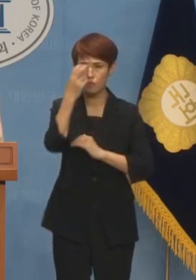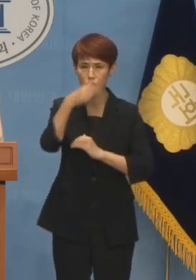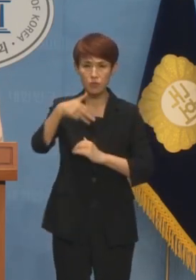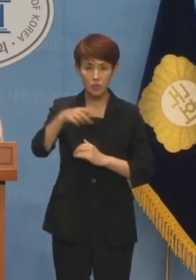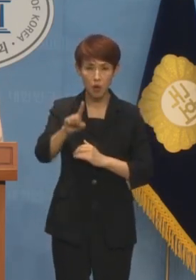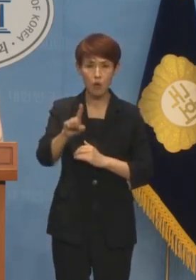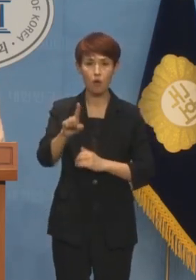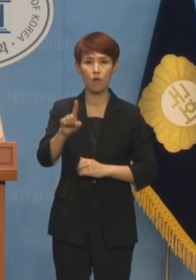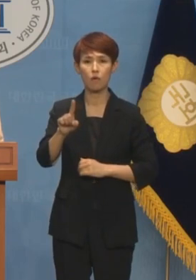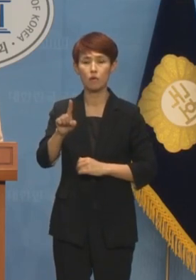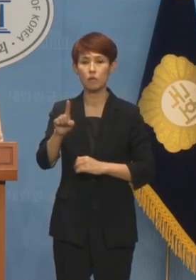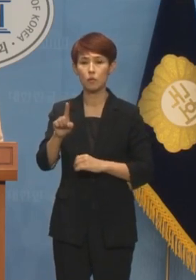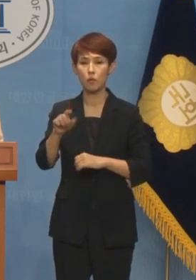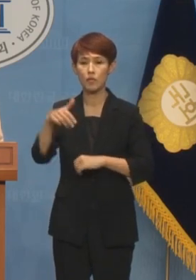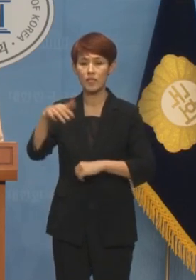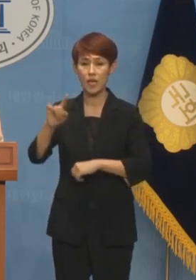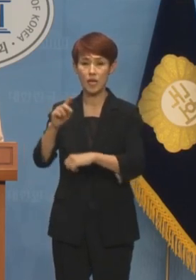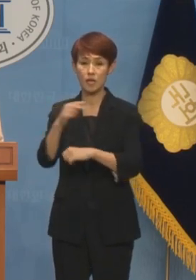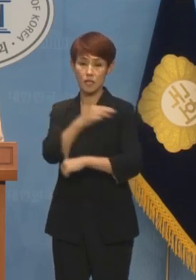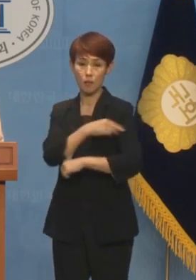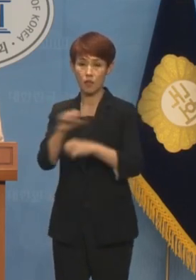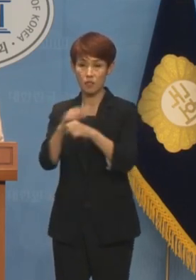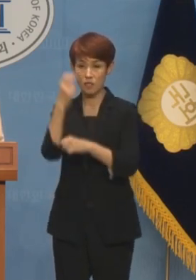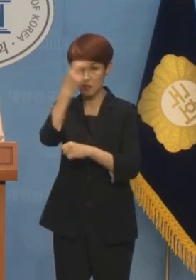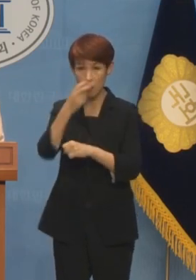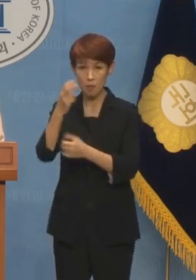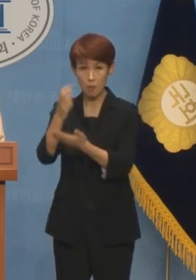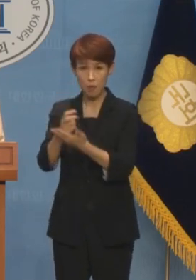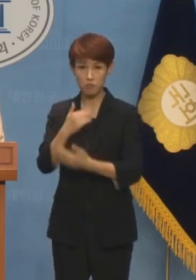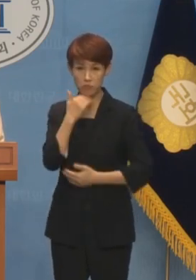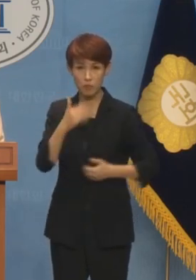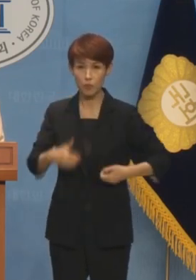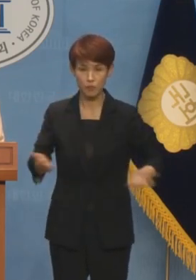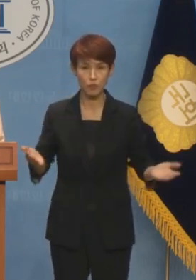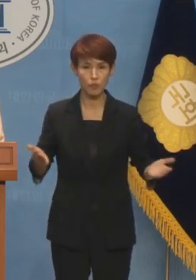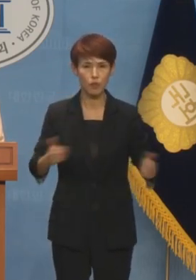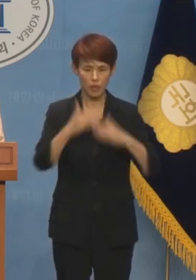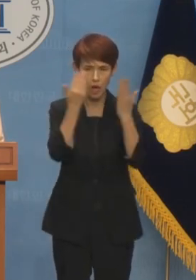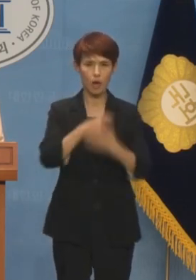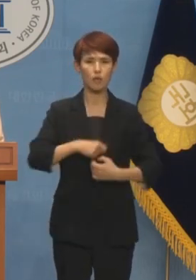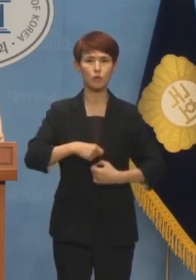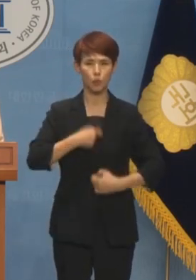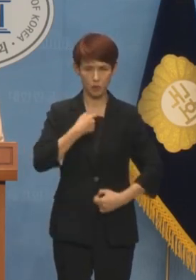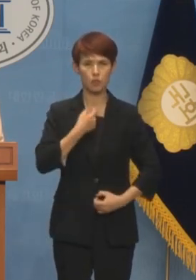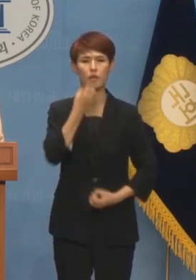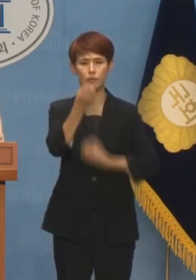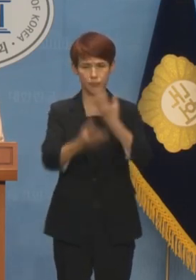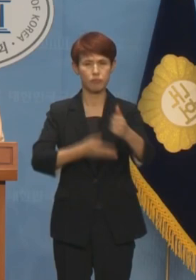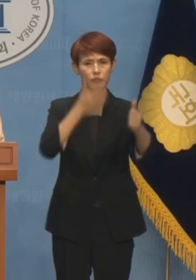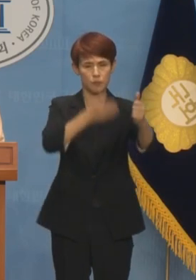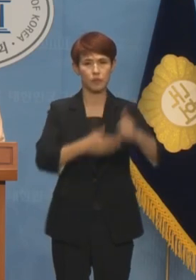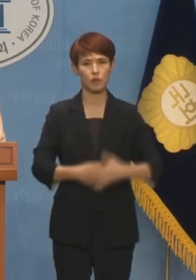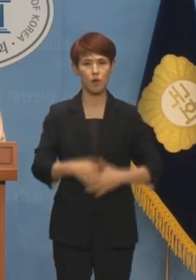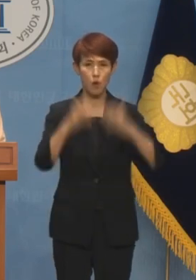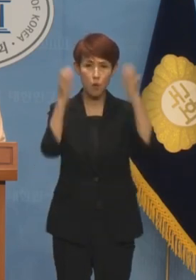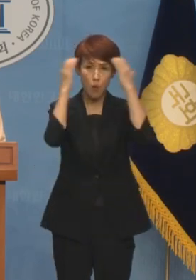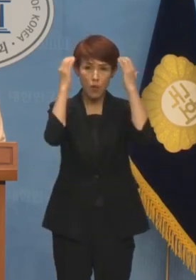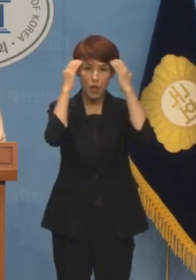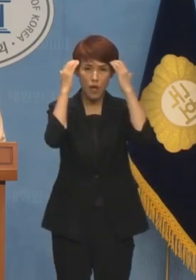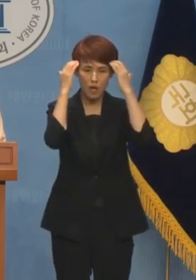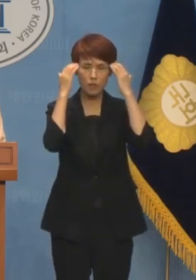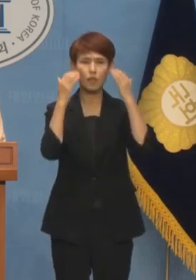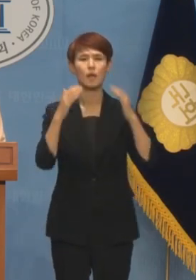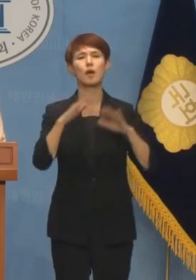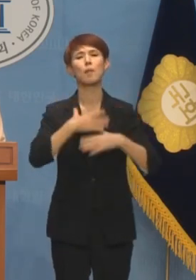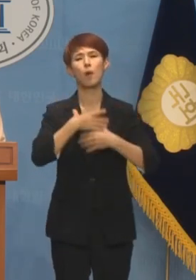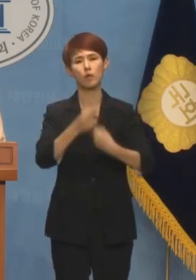최상병 특검법을 기다릴 필요가 없습니다. 모든 것을 솔직하게 털어놓고 고뇌를